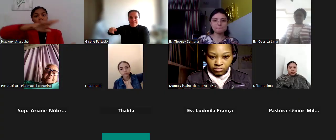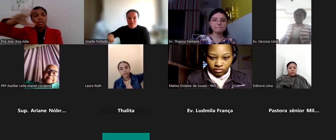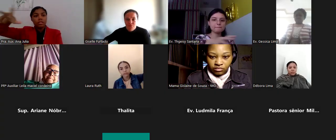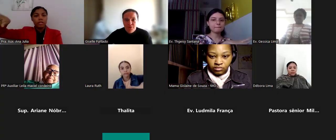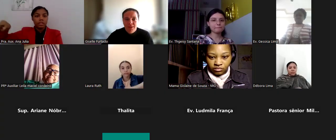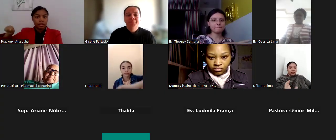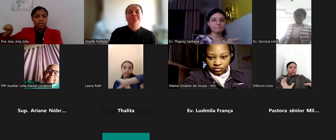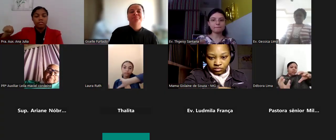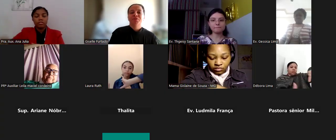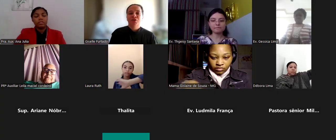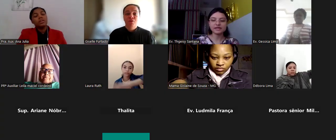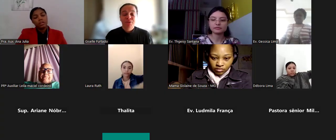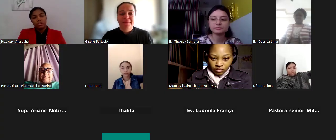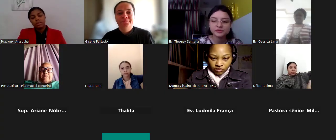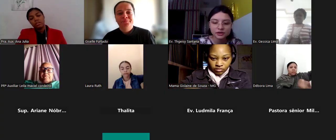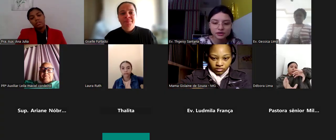nação, ok? Então vamos lá.